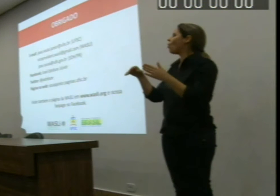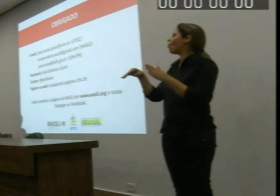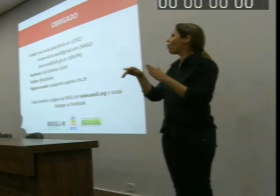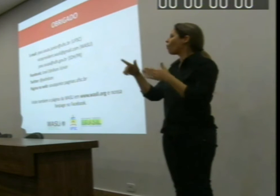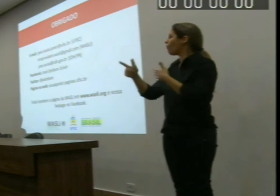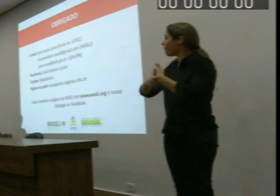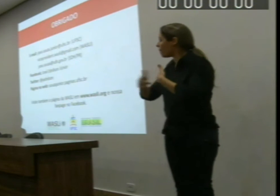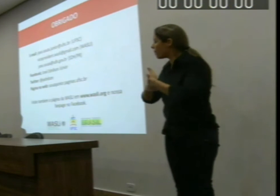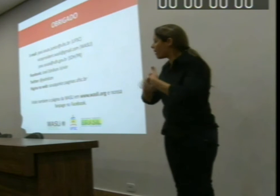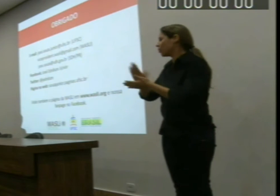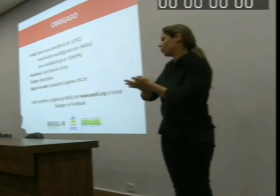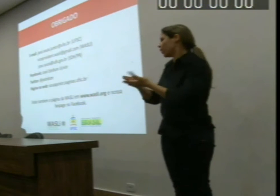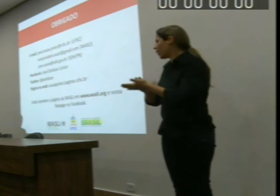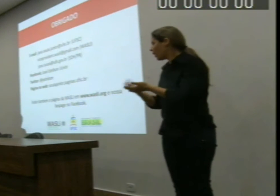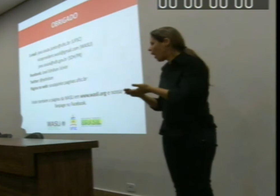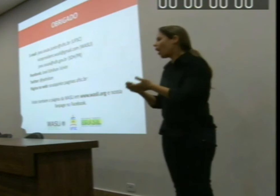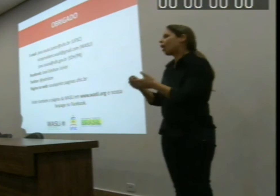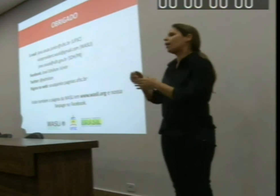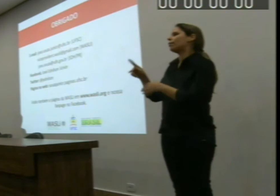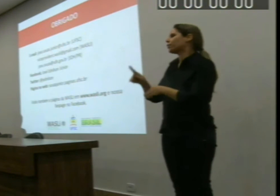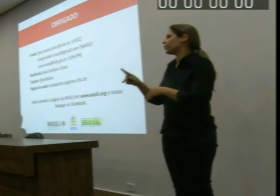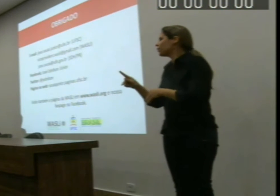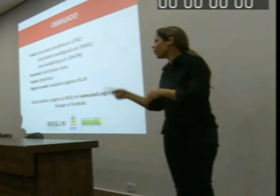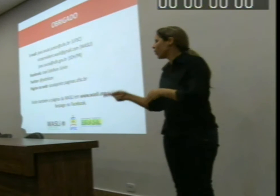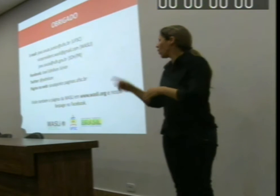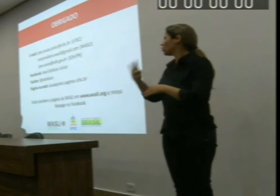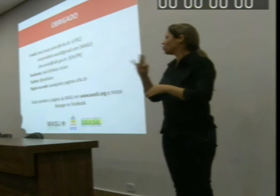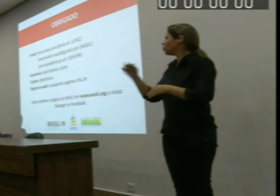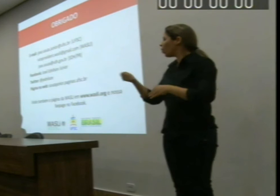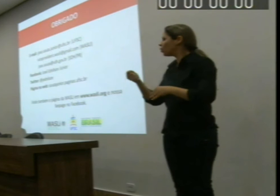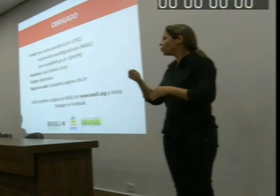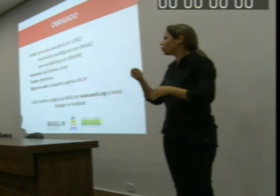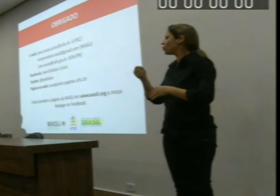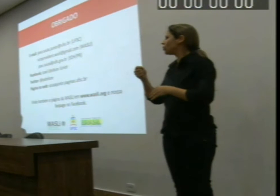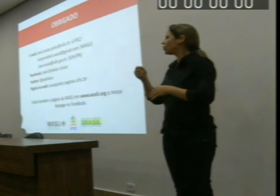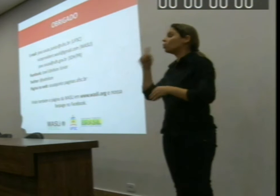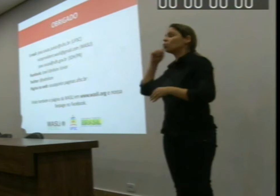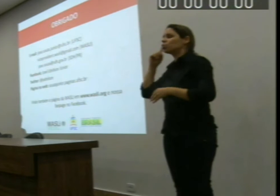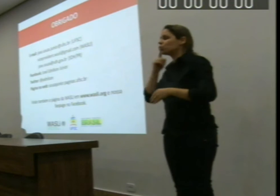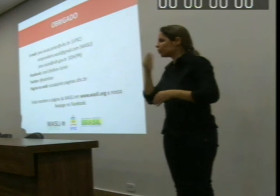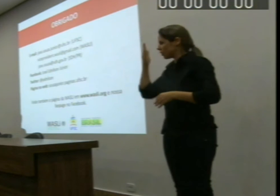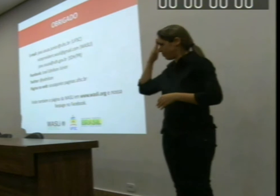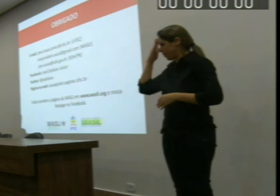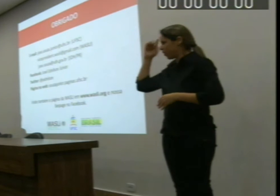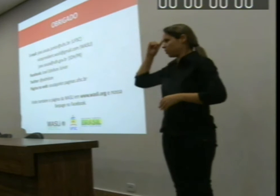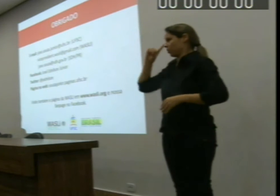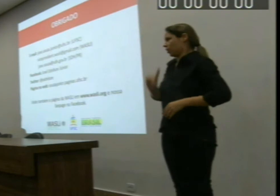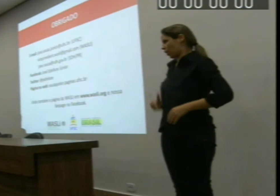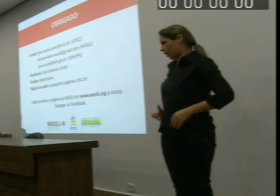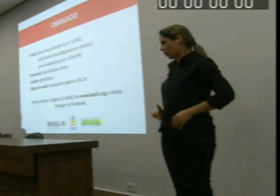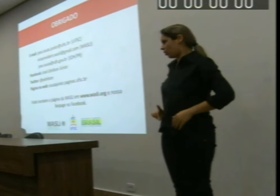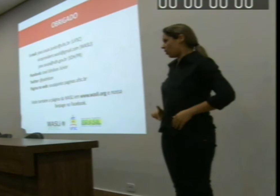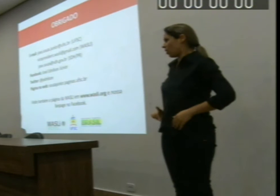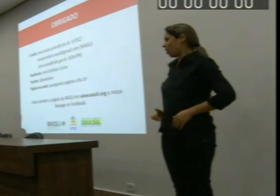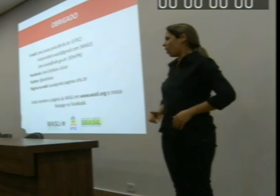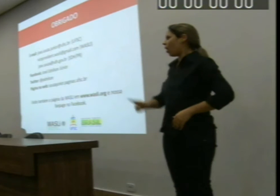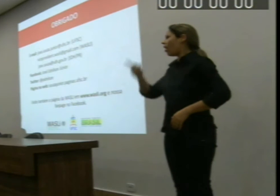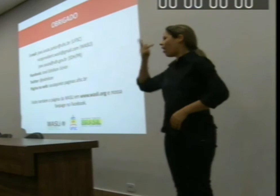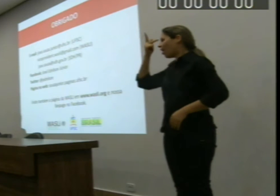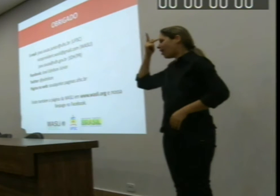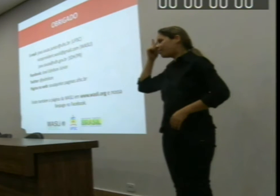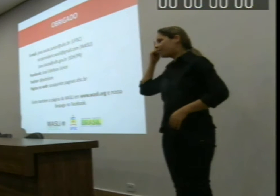da escola dos professores os os surdos sabiam os seus direitos a pessoa pediu